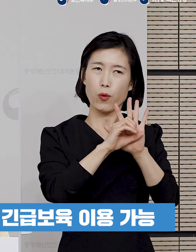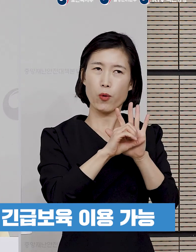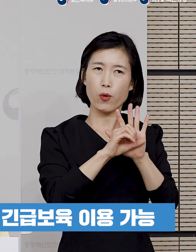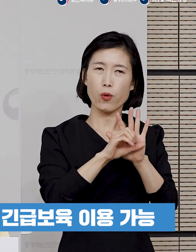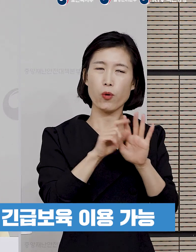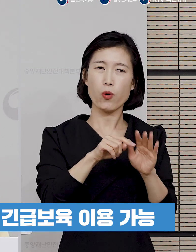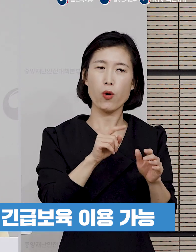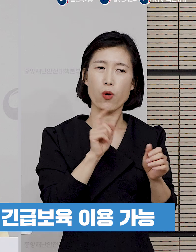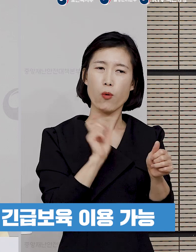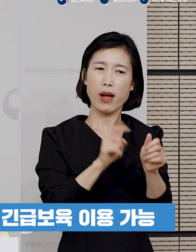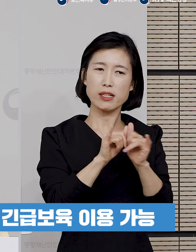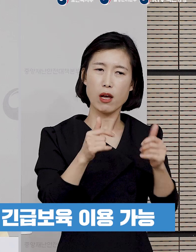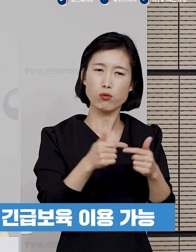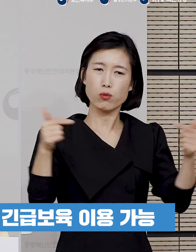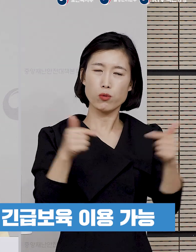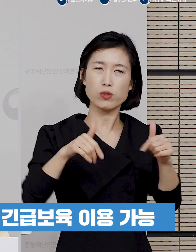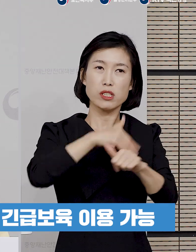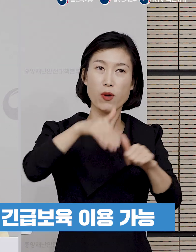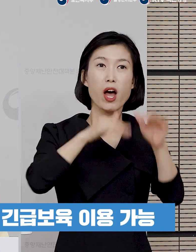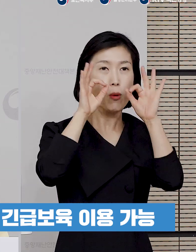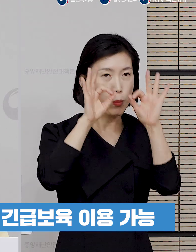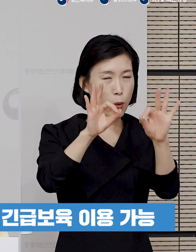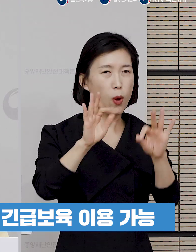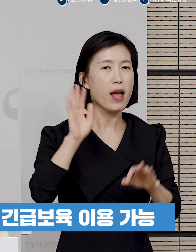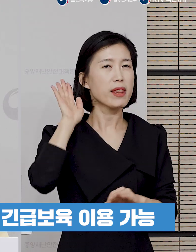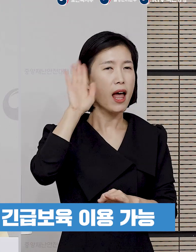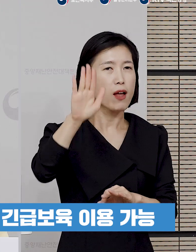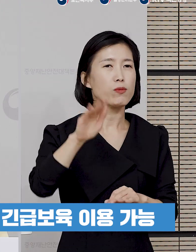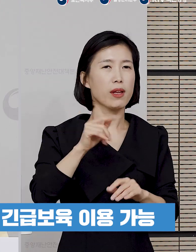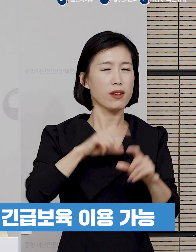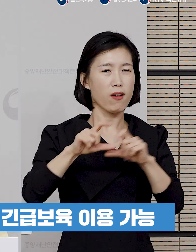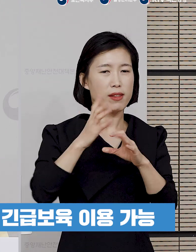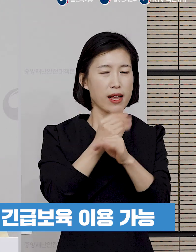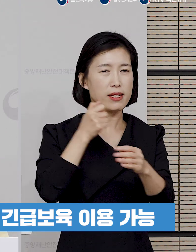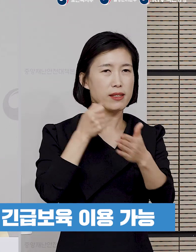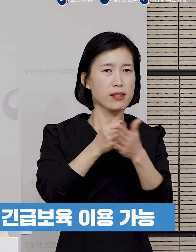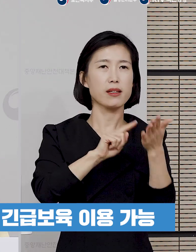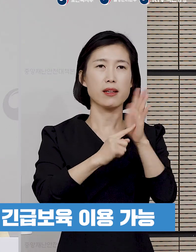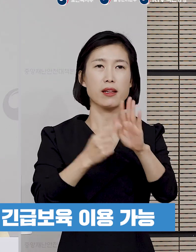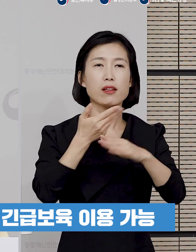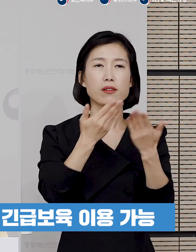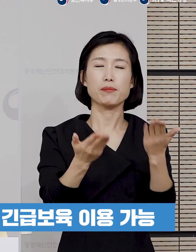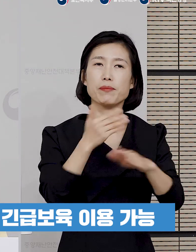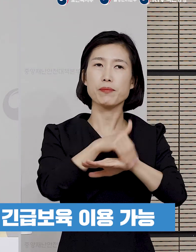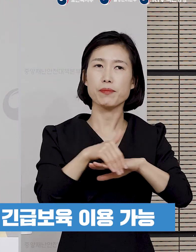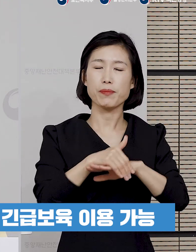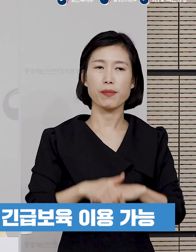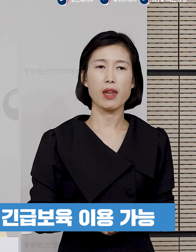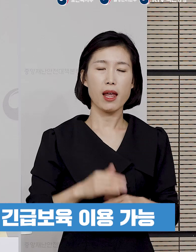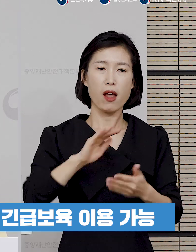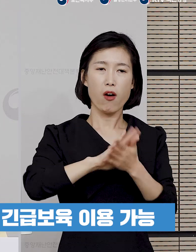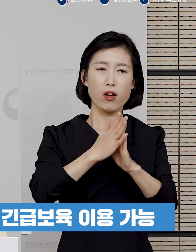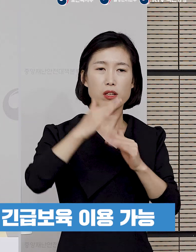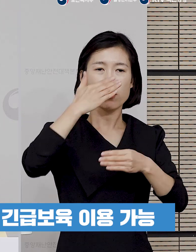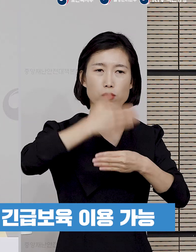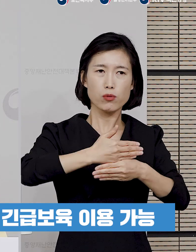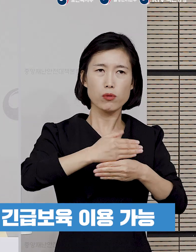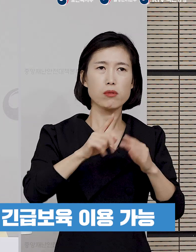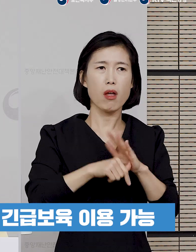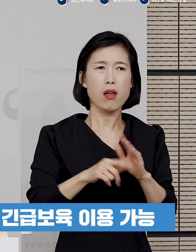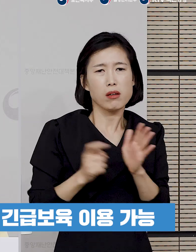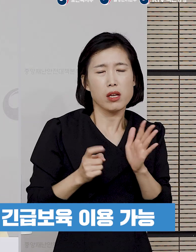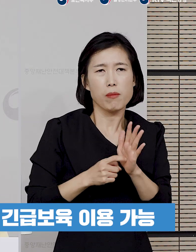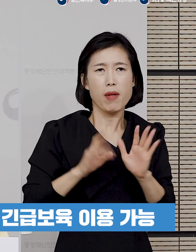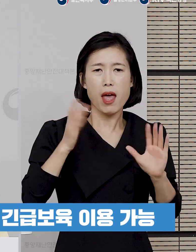긴급 보육 이용률 등을 살펴 추 후 결정 토록 하겠습니다 흉 기간 동안에 긴급한